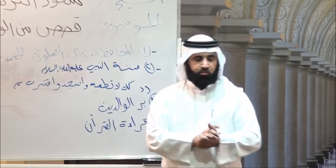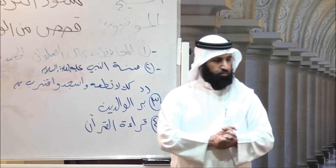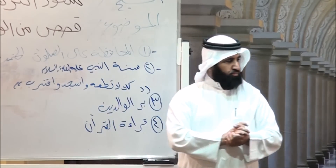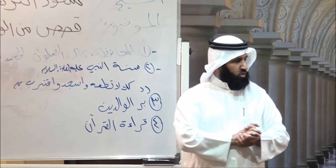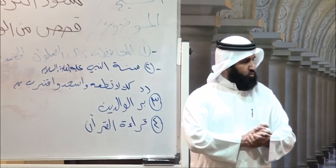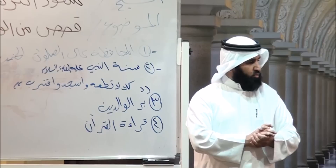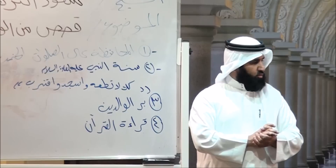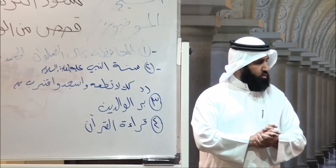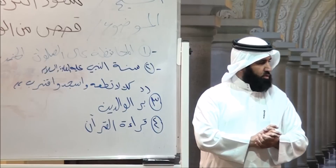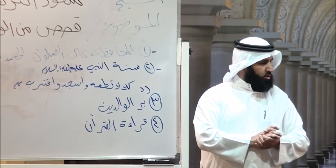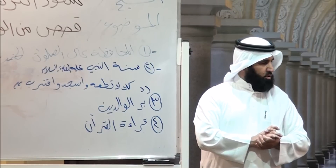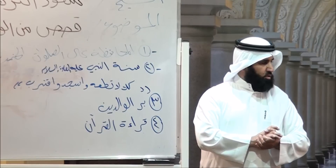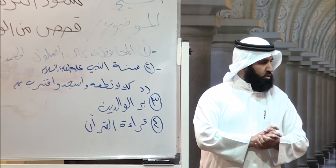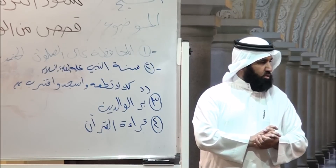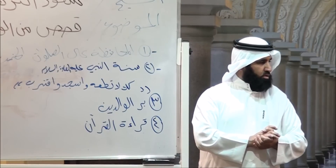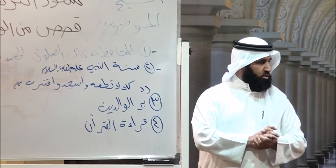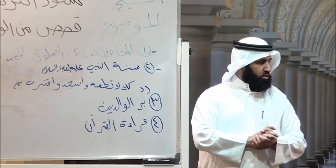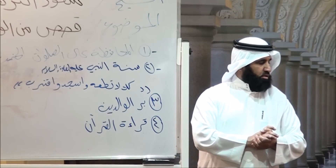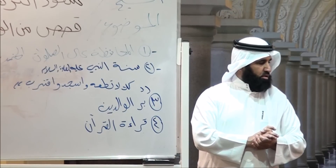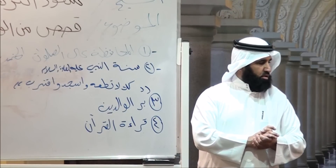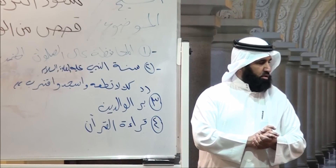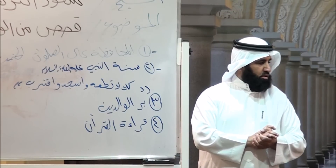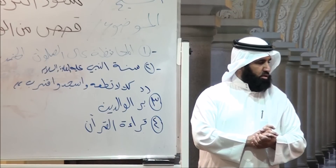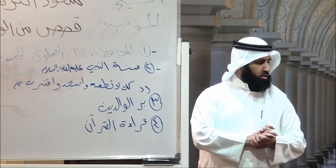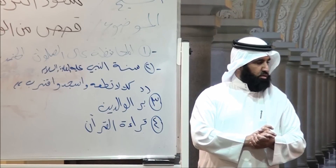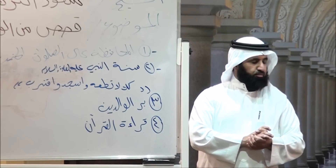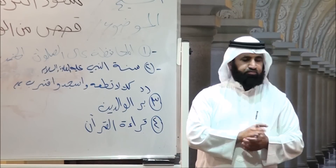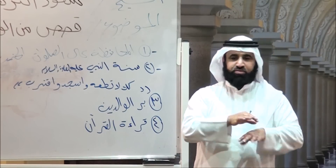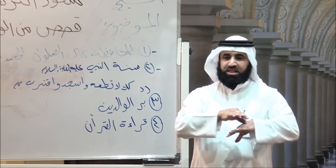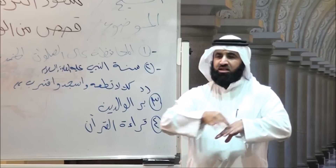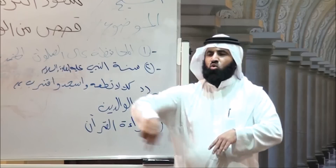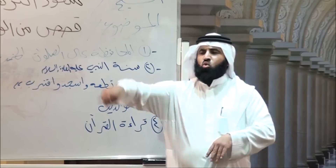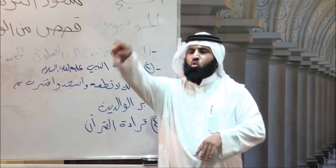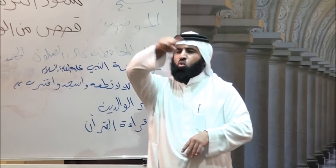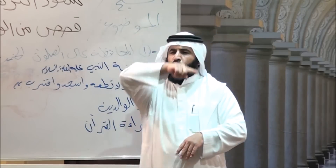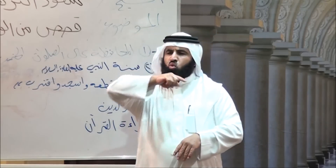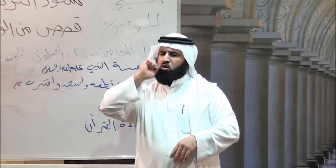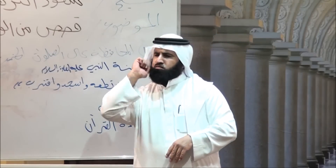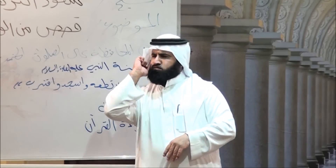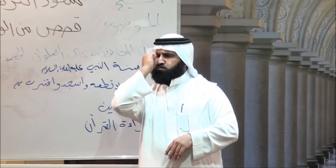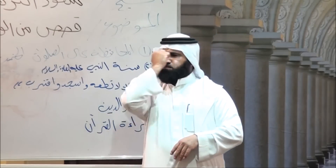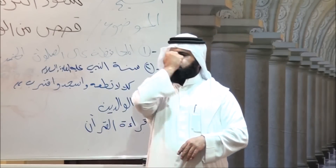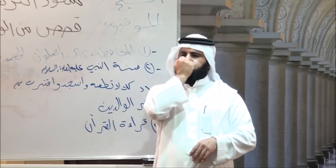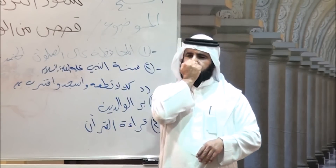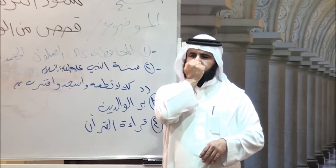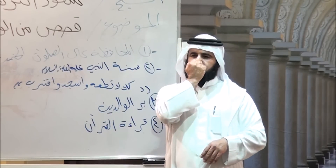والإنسان يتكفف الريح بثوبه ويده،